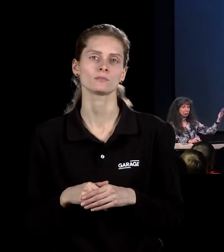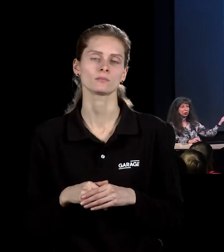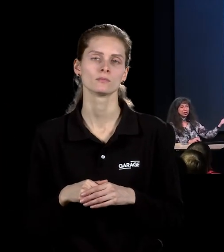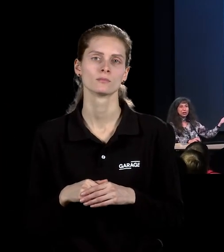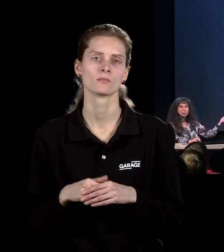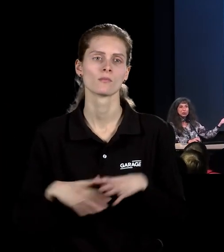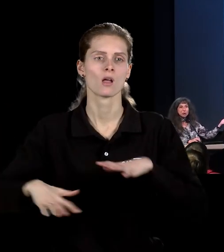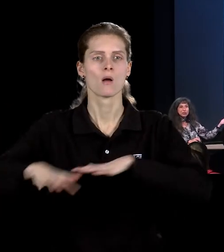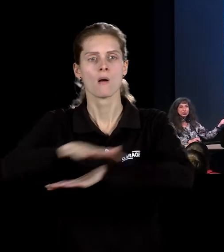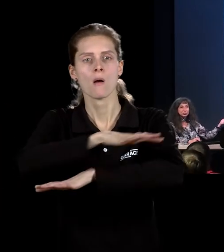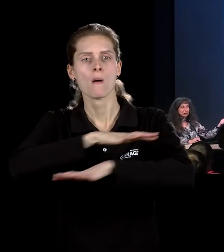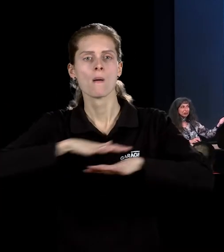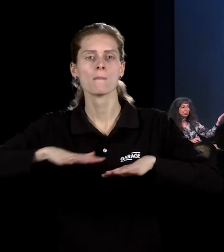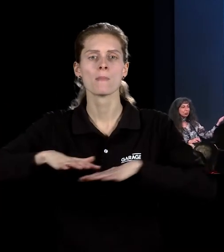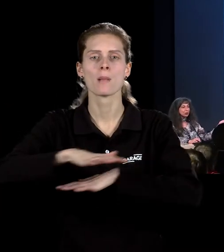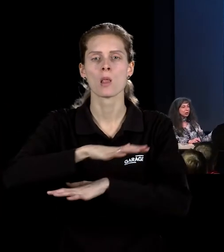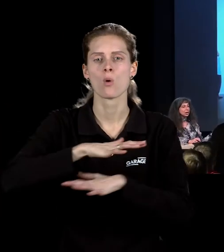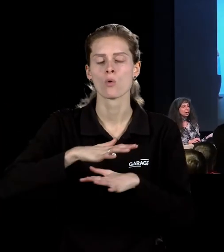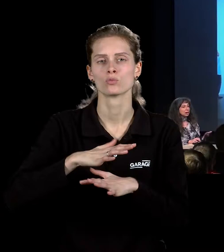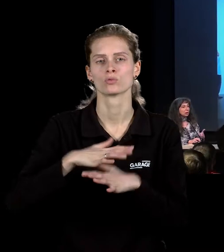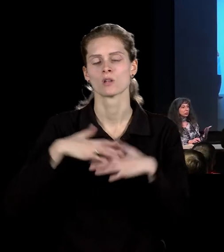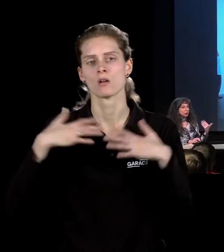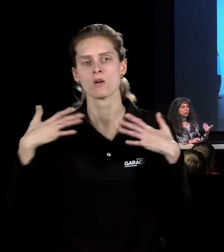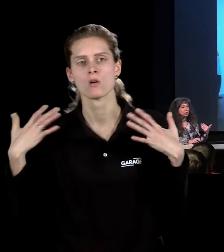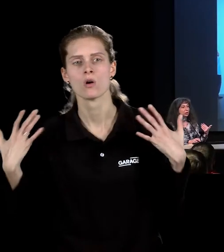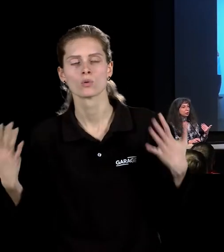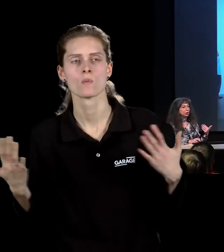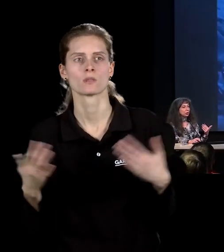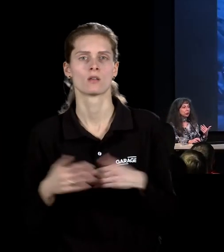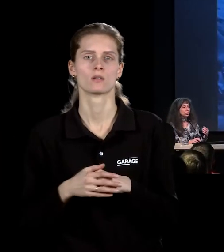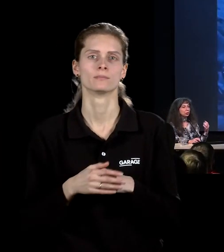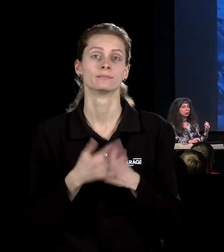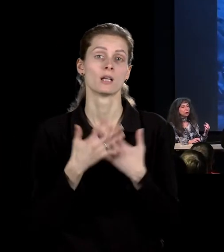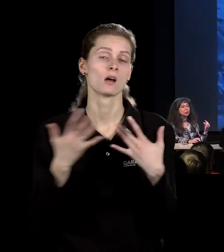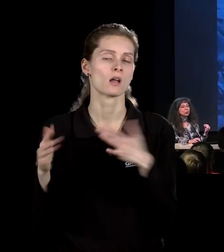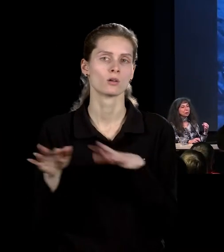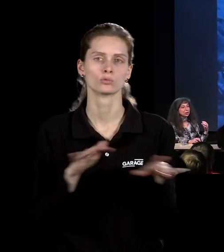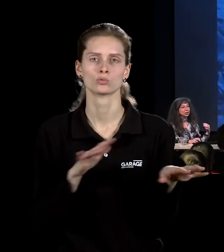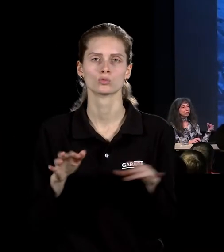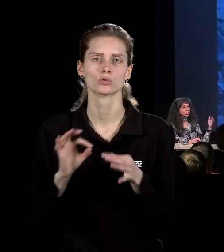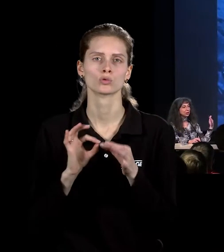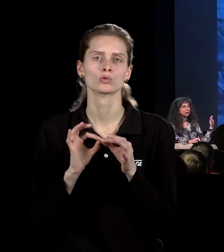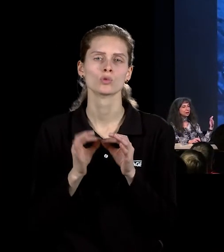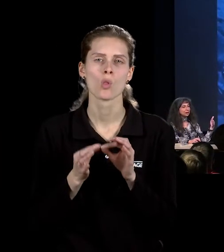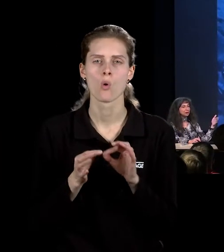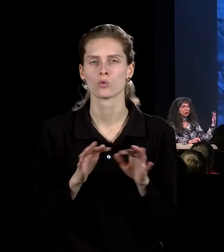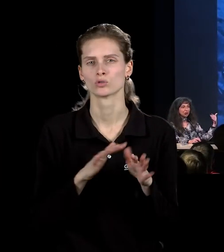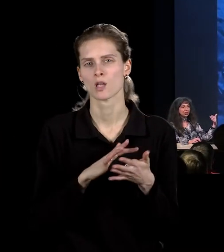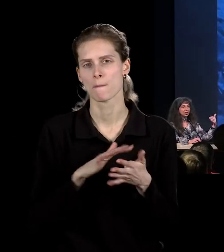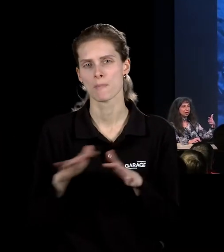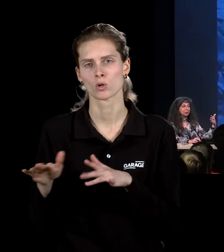бы площадь Тяньаньмэнь с праздником, такая огромная, как бы все возможные сюжеты, которые очень сложный процесс, и процесс